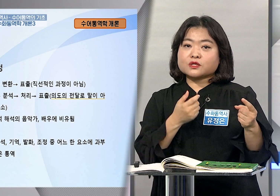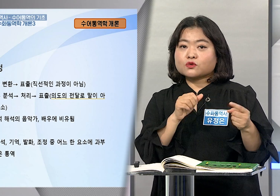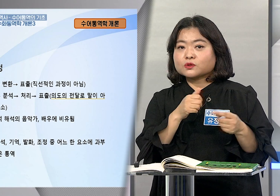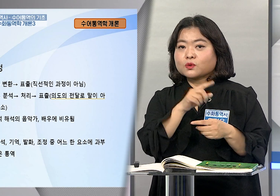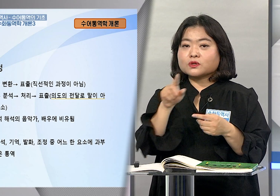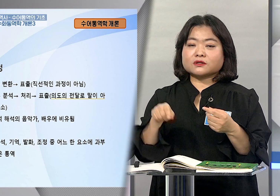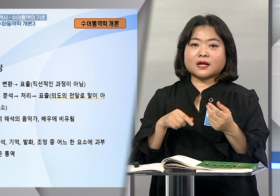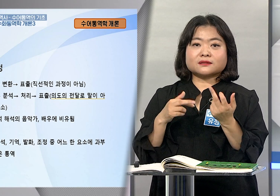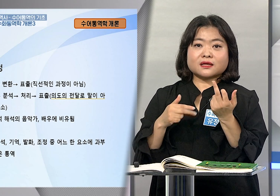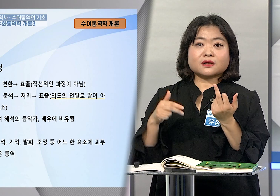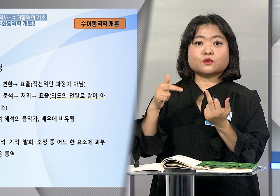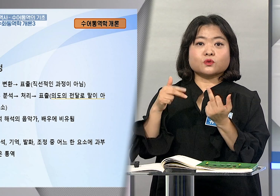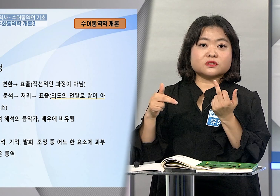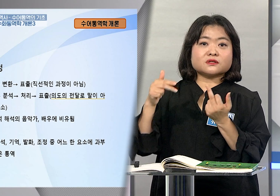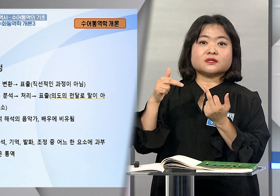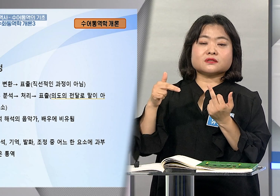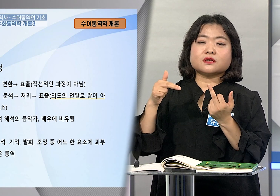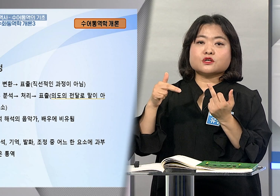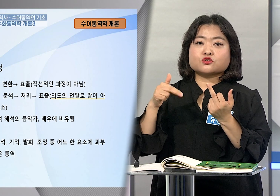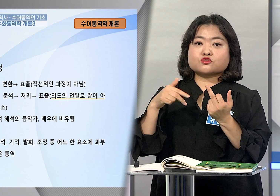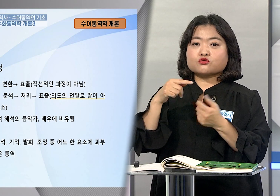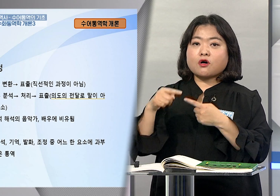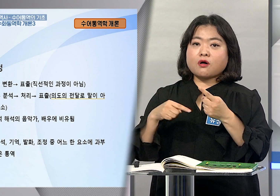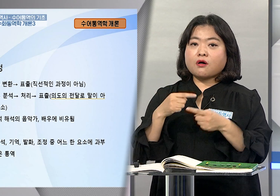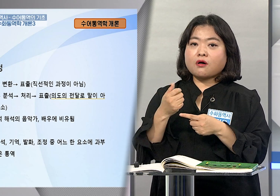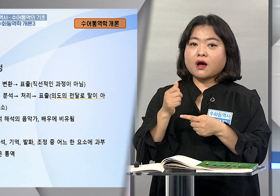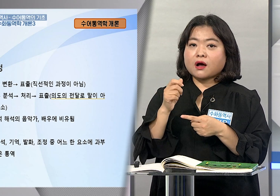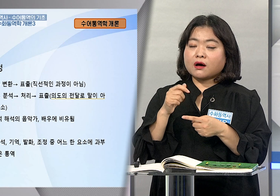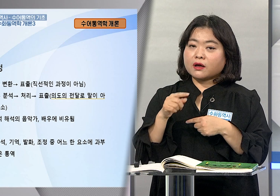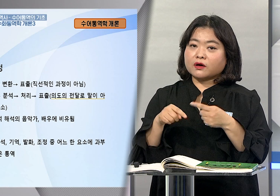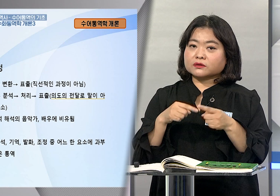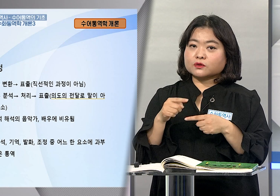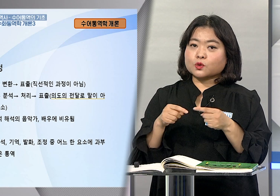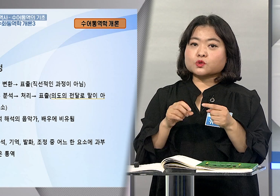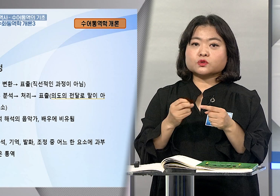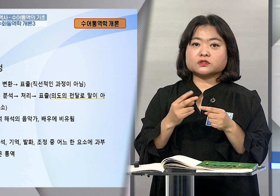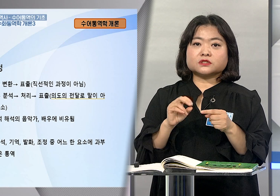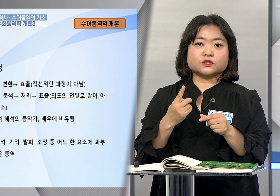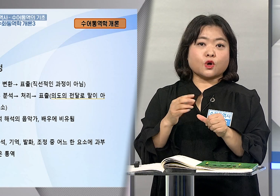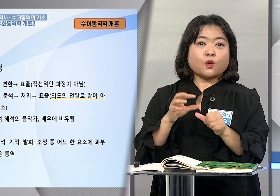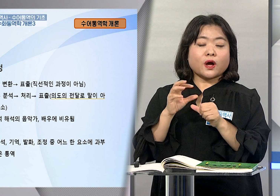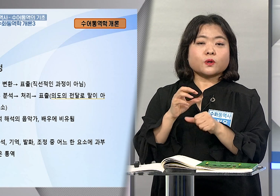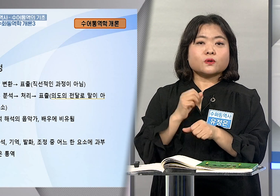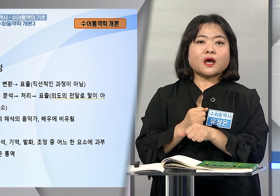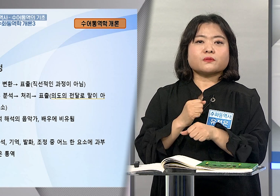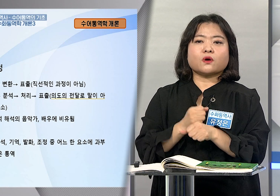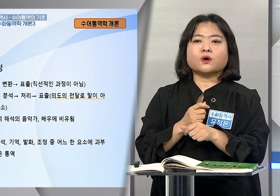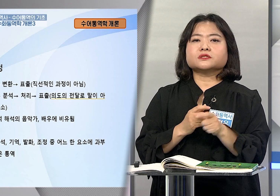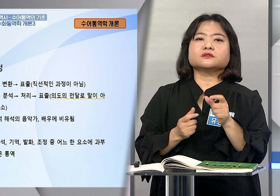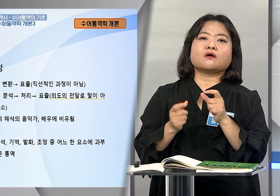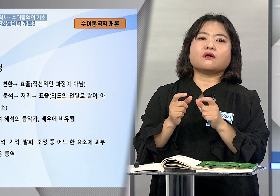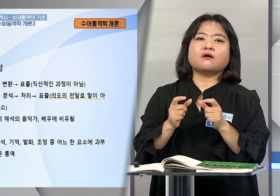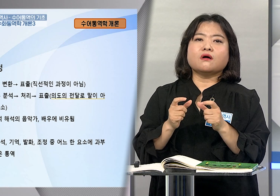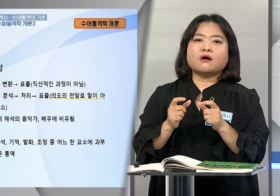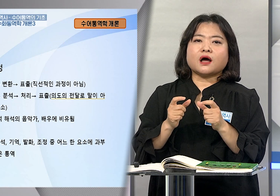수화 통역을 할 때 이렇게 동시적인 수어의 어떤 요소들을 활용을 하면 훨씬 더